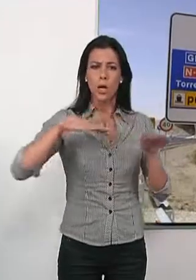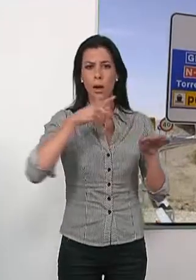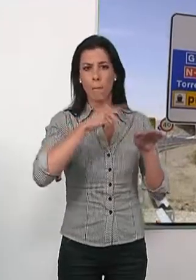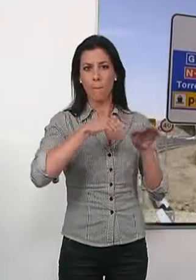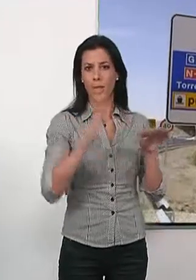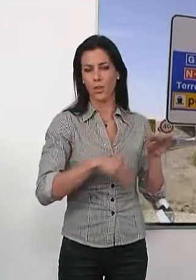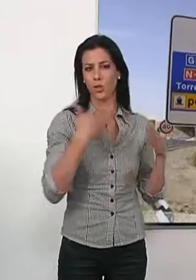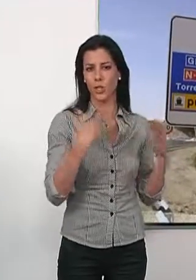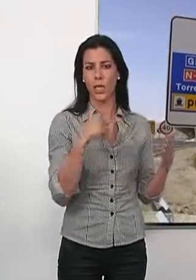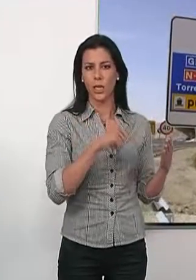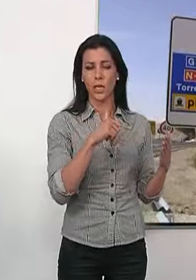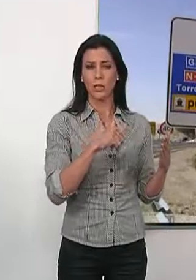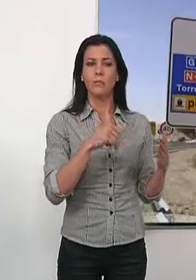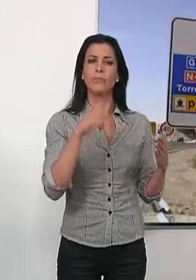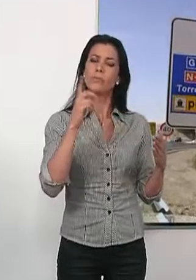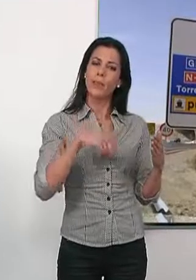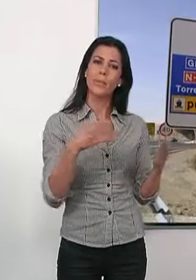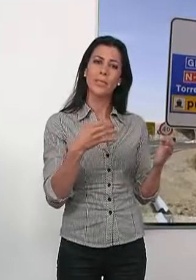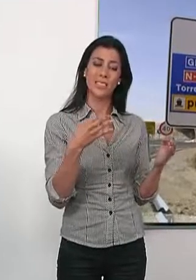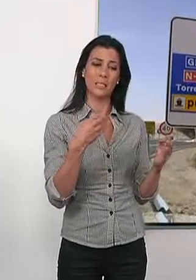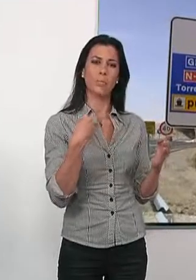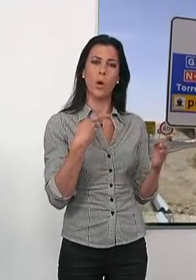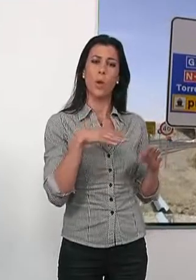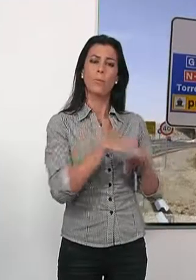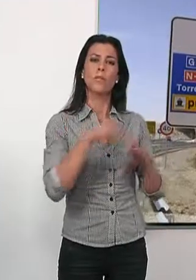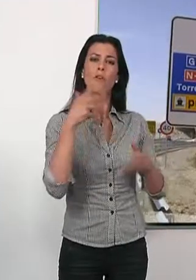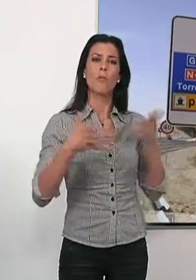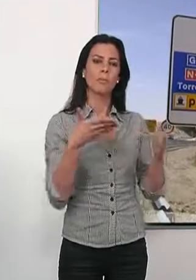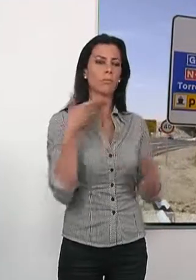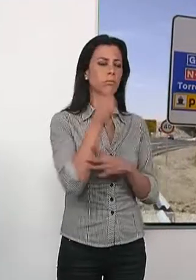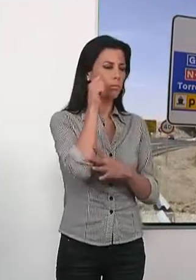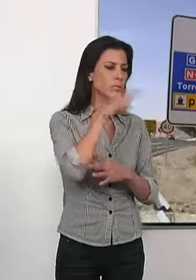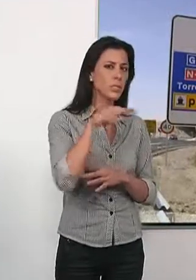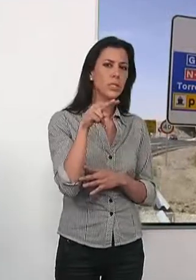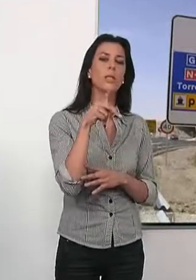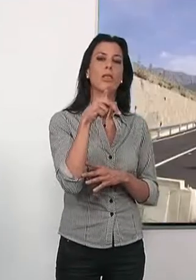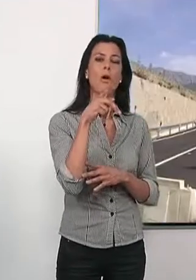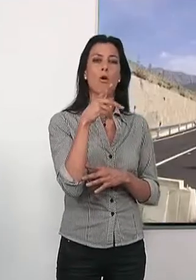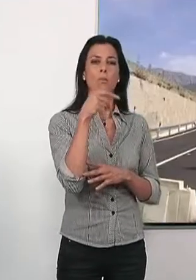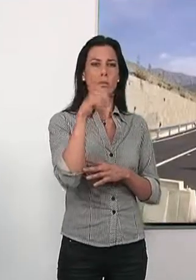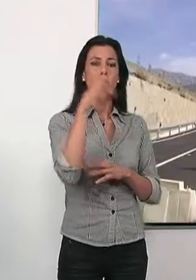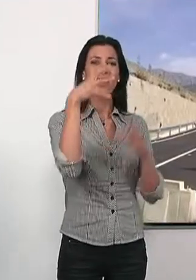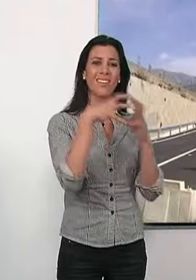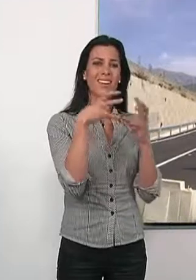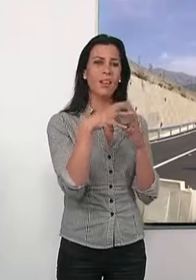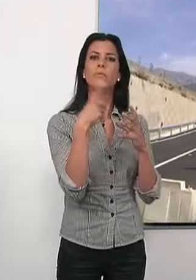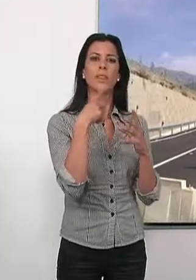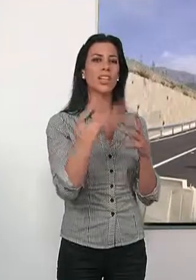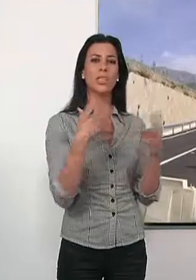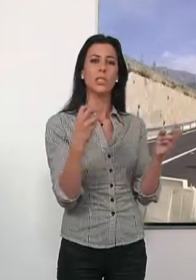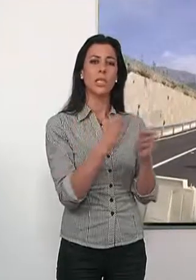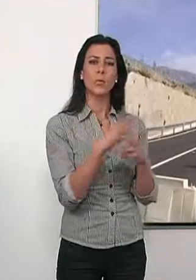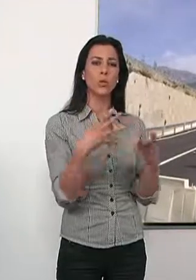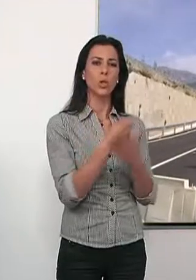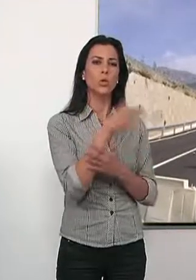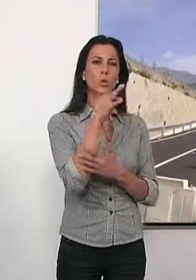que suponía la delegada recordaba el compromiso asumido por la ministra de fomento en la visita girada a granada y que hagan